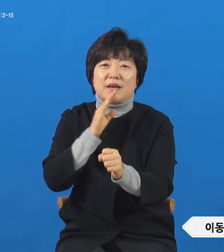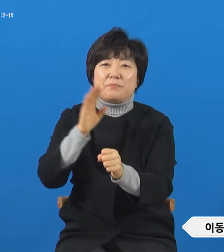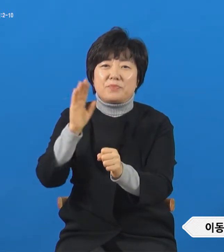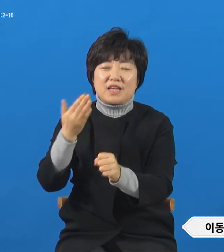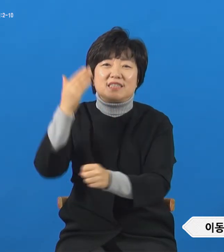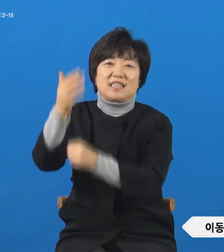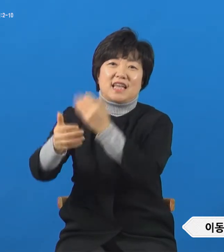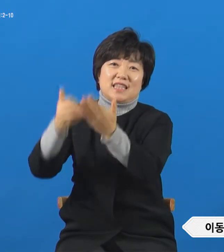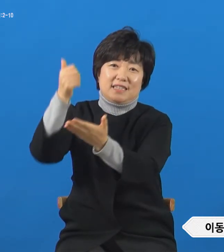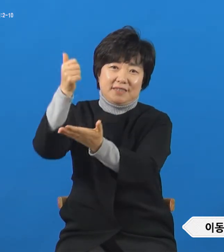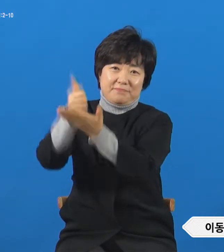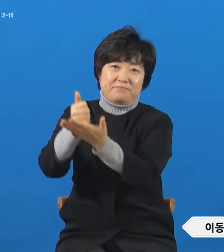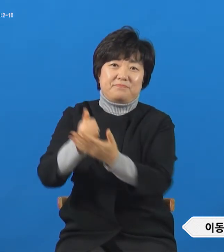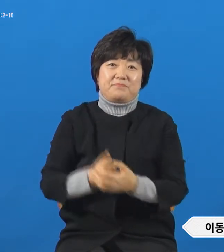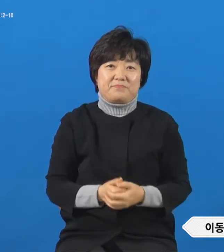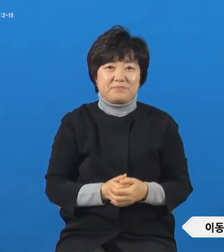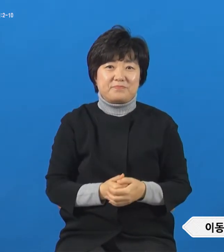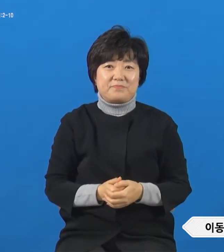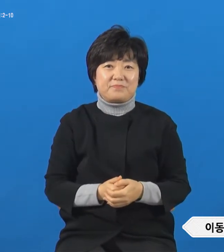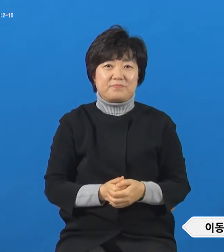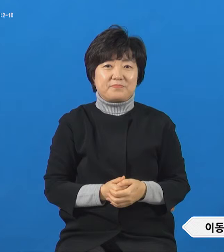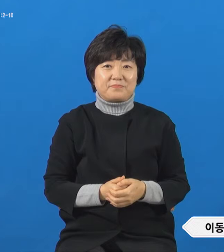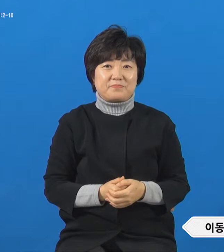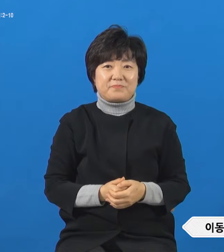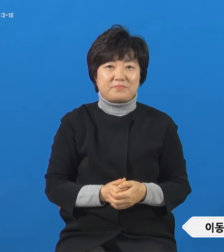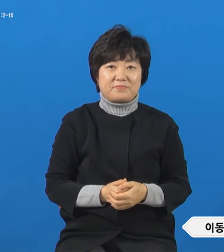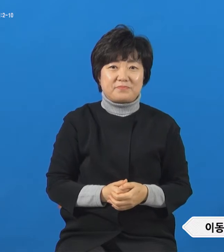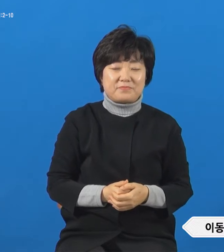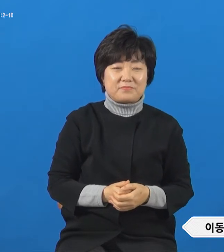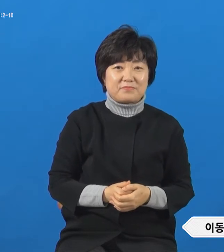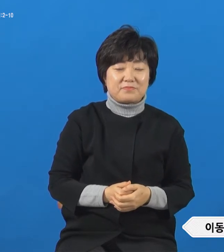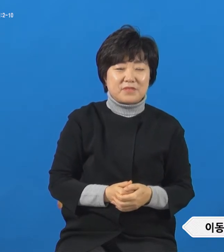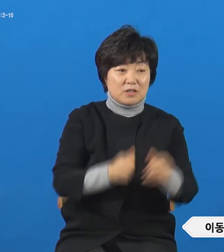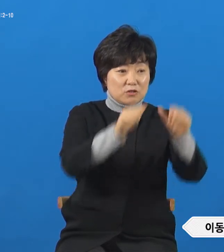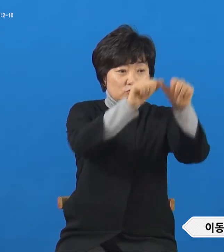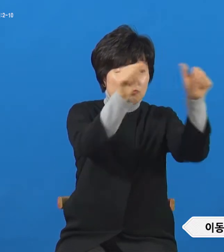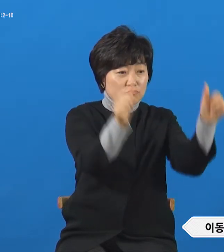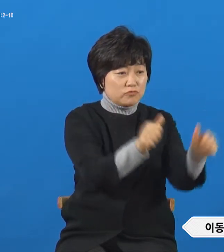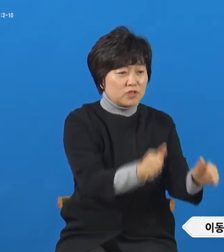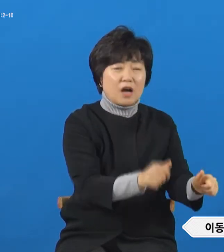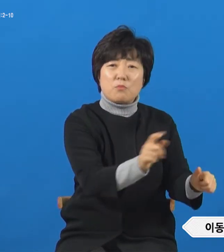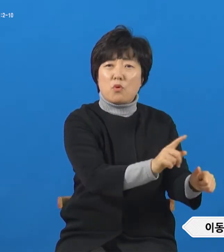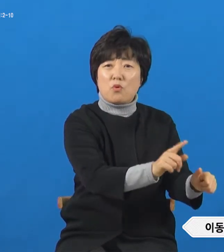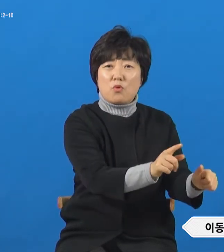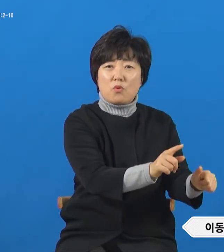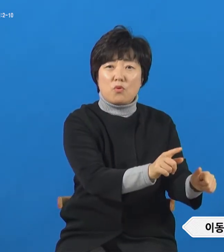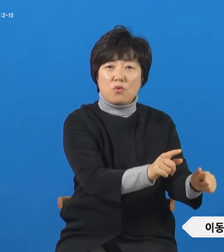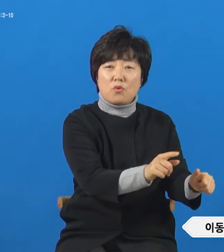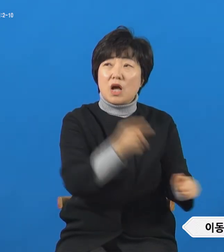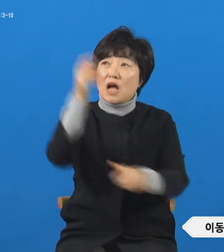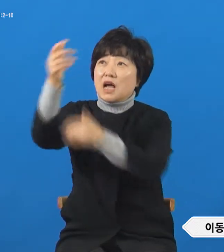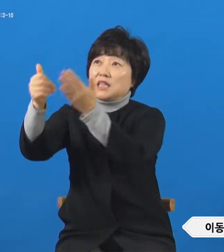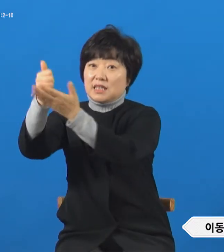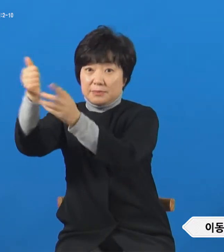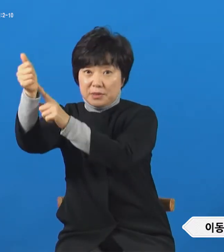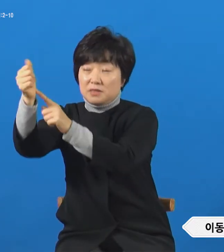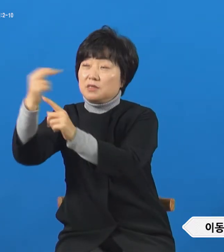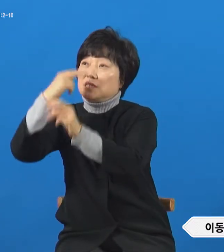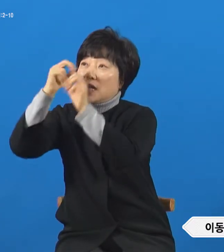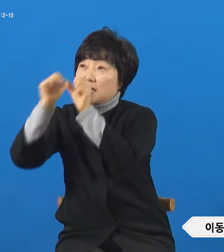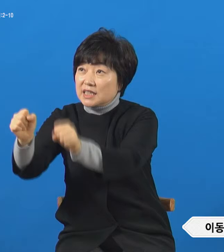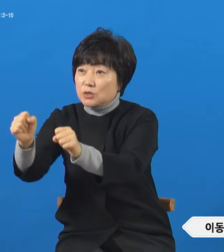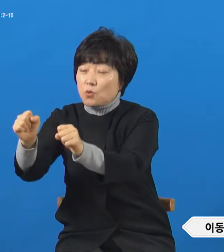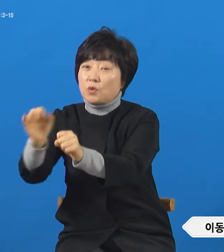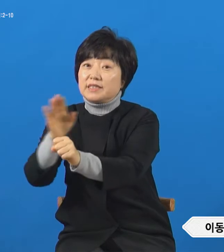기록하고 있는 대목을 주목해 보십시오. 우상이 뭘까요? 자, 하나님은 어떤 분?